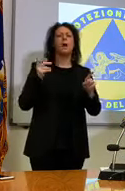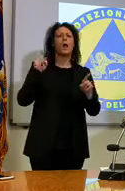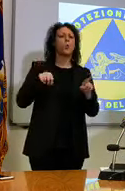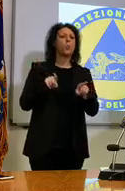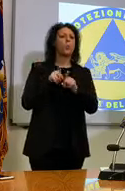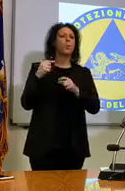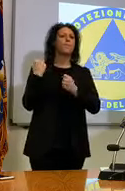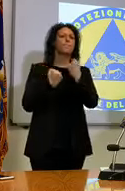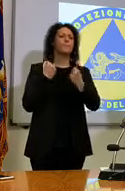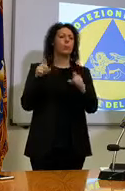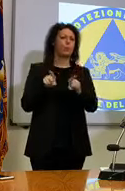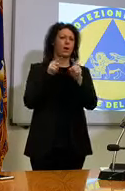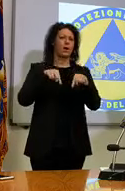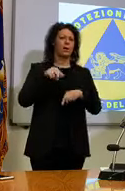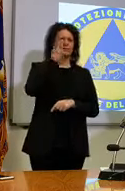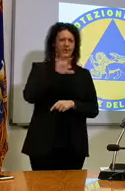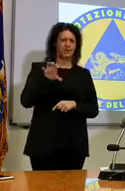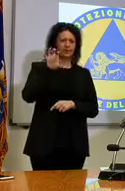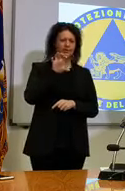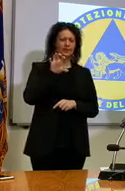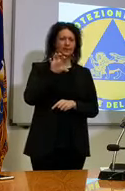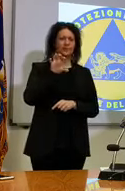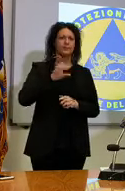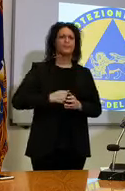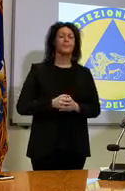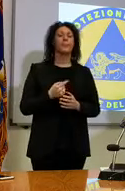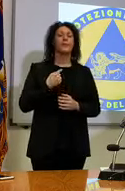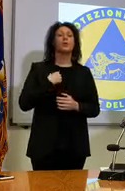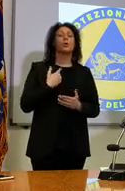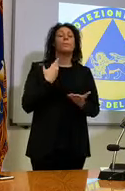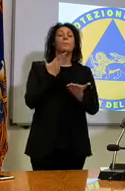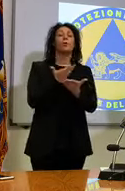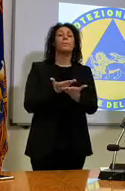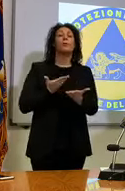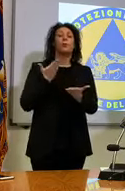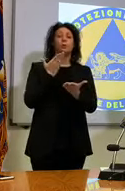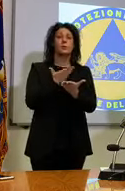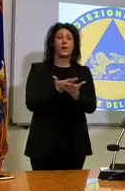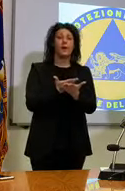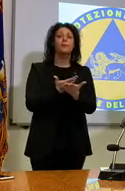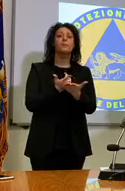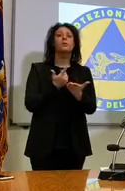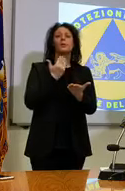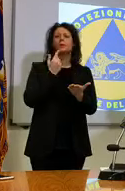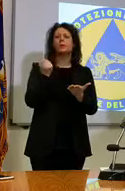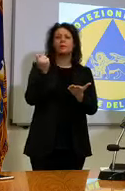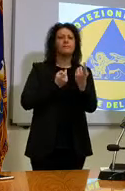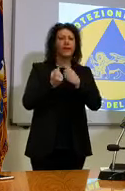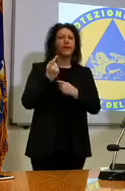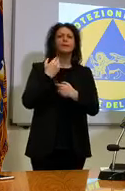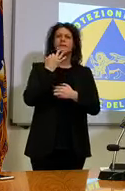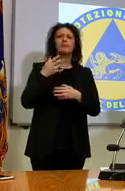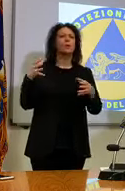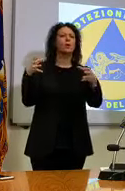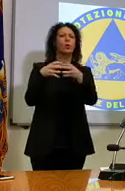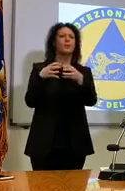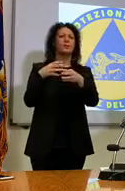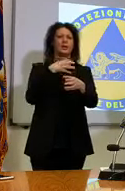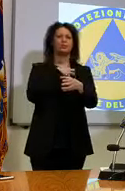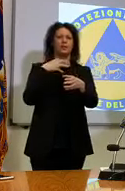ribalta, delle luci della ribalta, voglio ricordare che quello che proponiamo ci viene proposto dalla comunità scientifica. Cioè non vorrei neanche